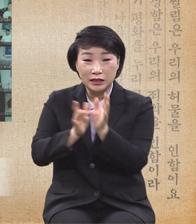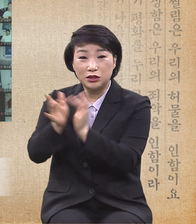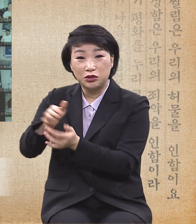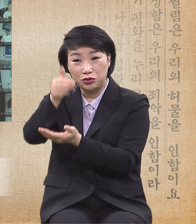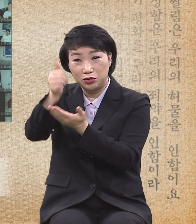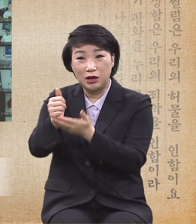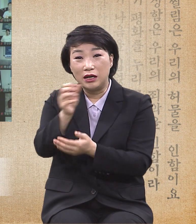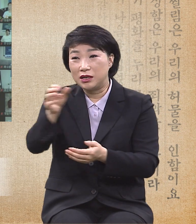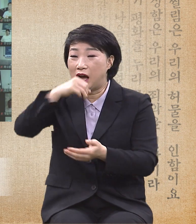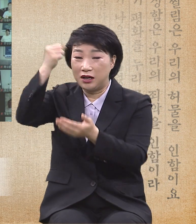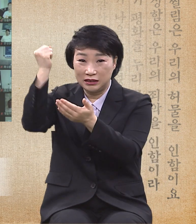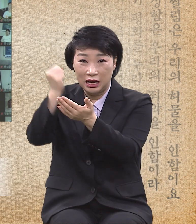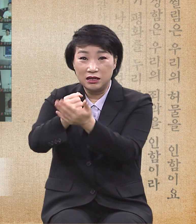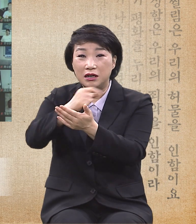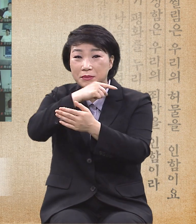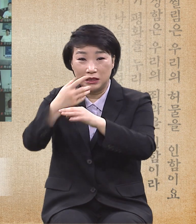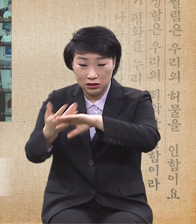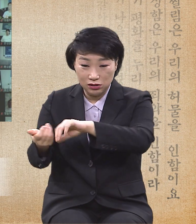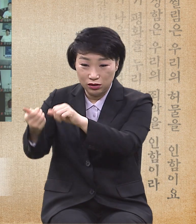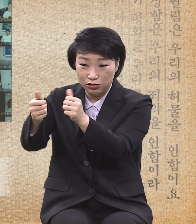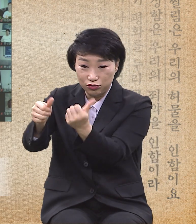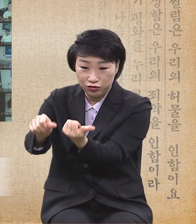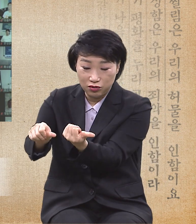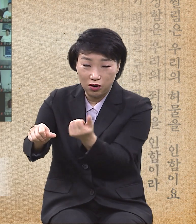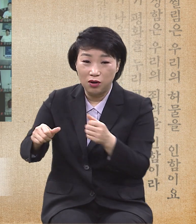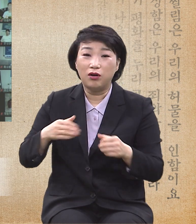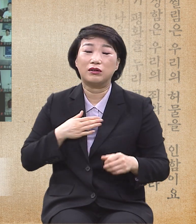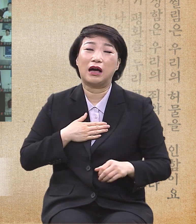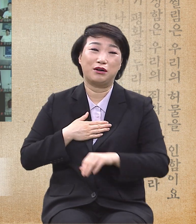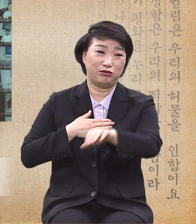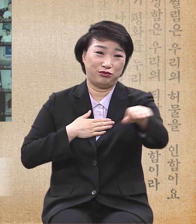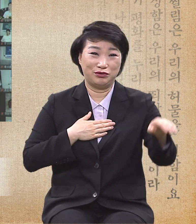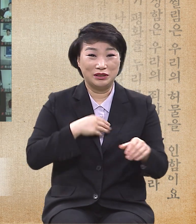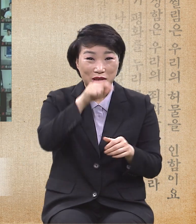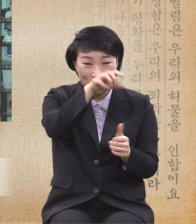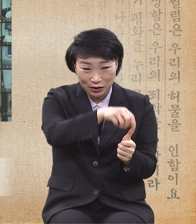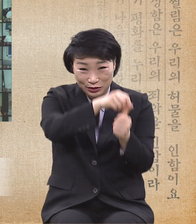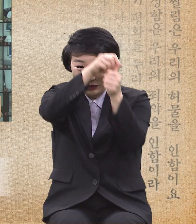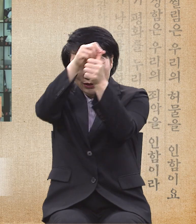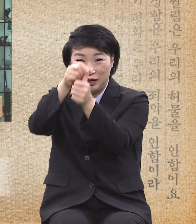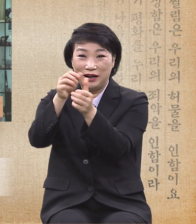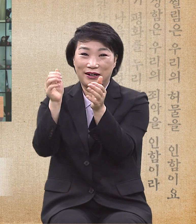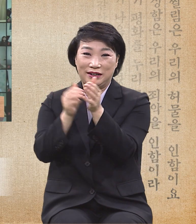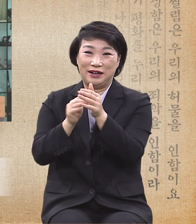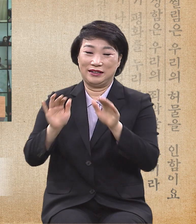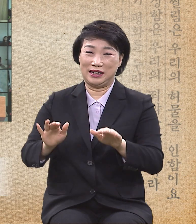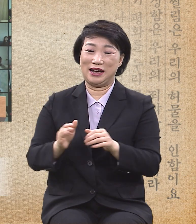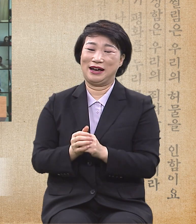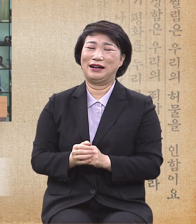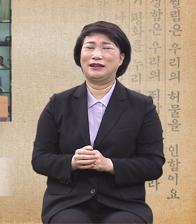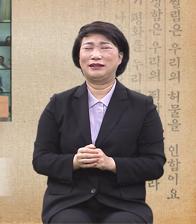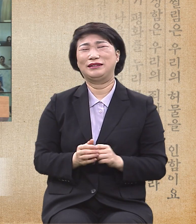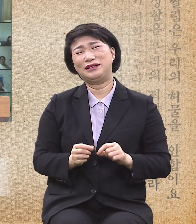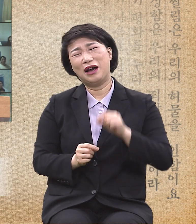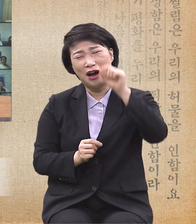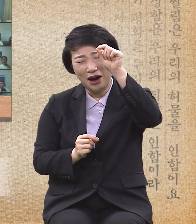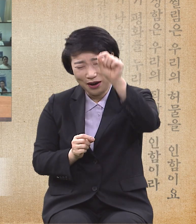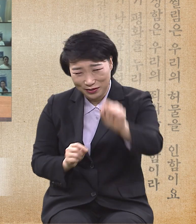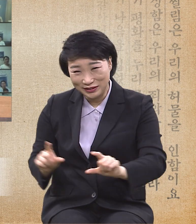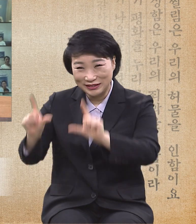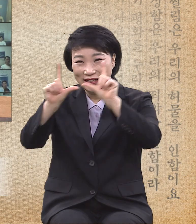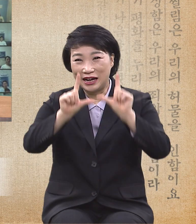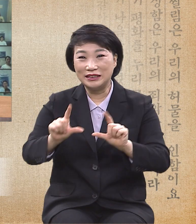그리스도가 십자가에다 피 흘려 죽으셔서 우리를 구원하셔서 영원히